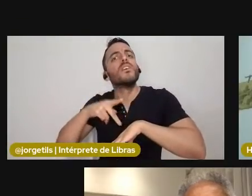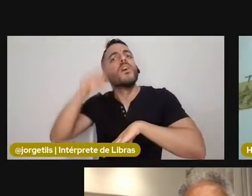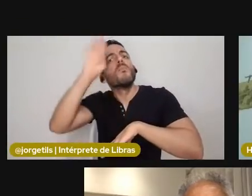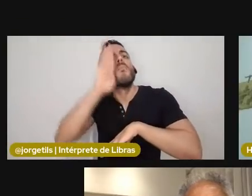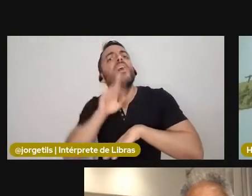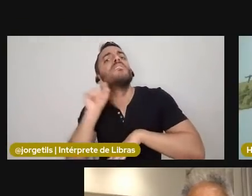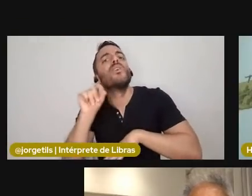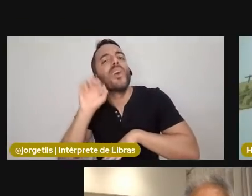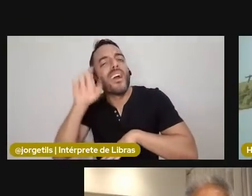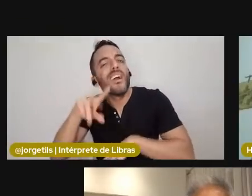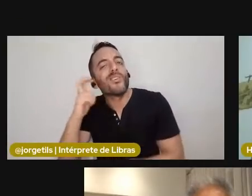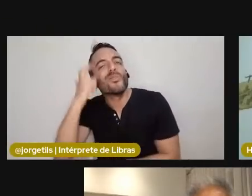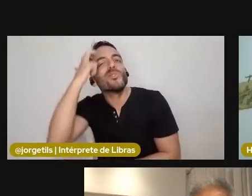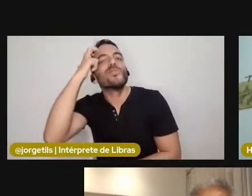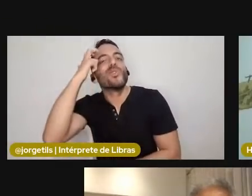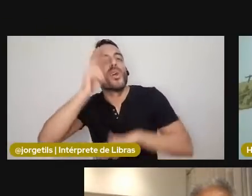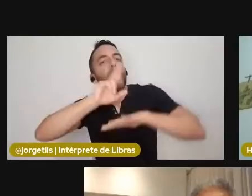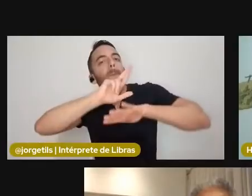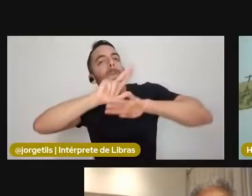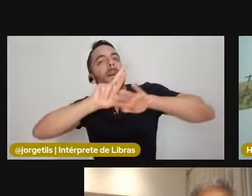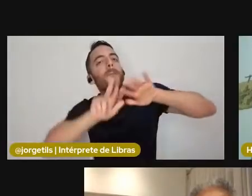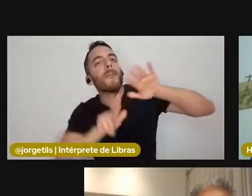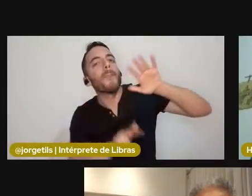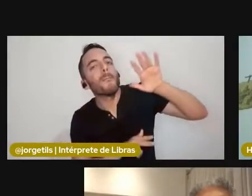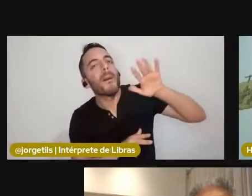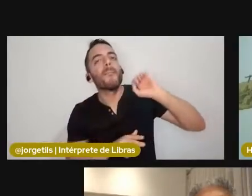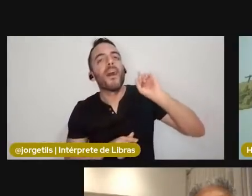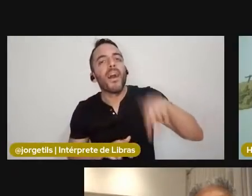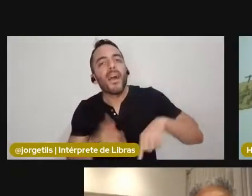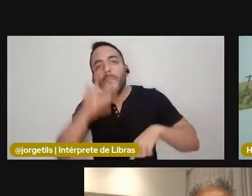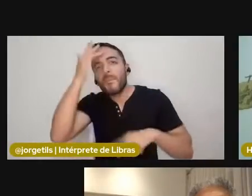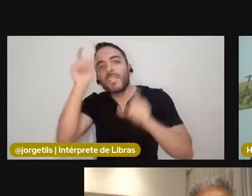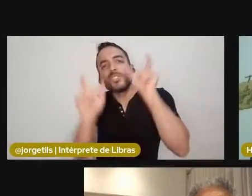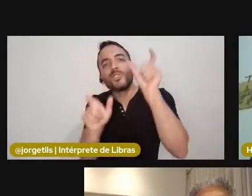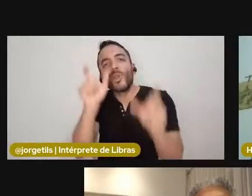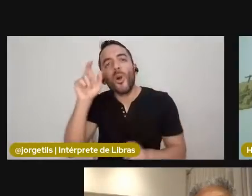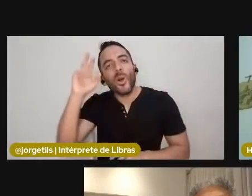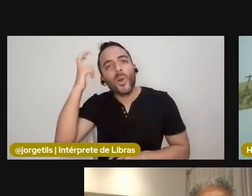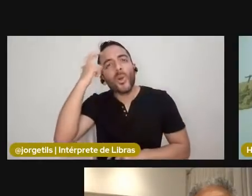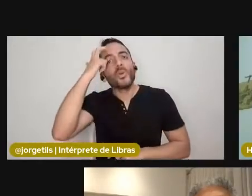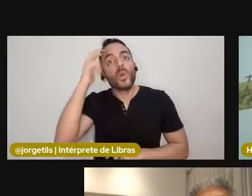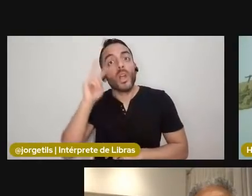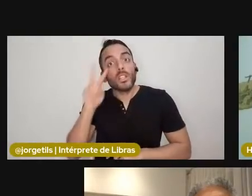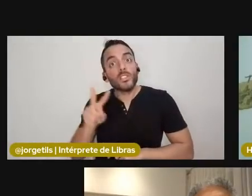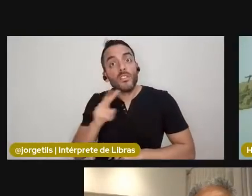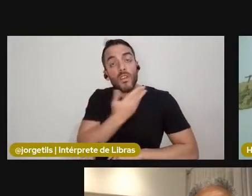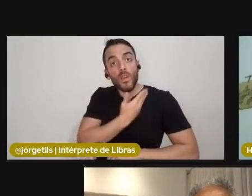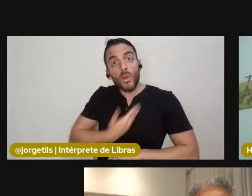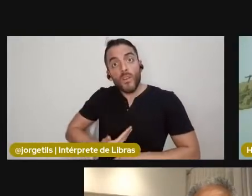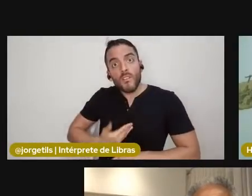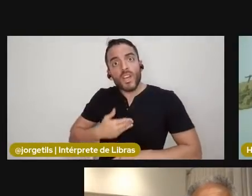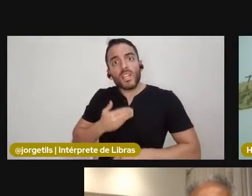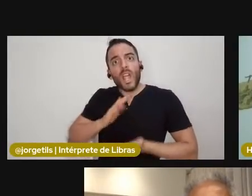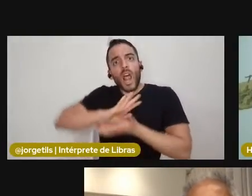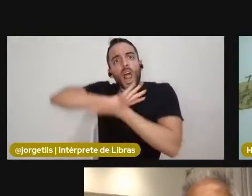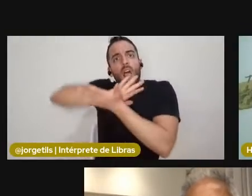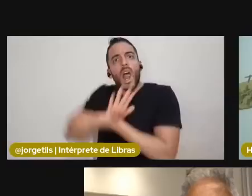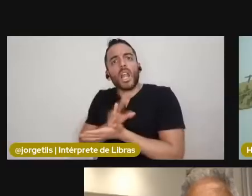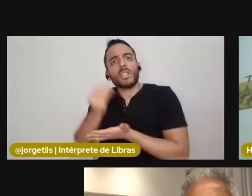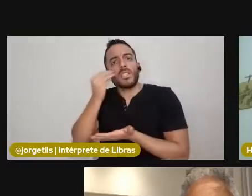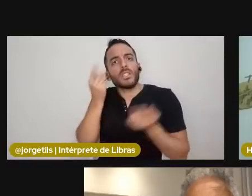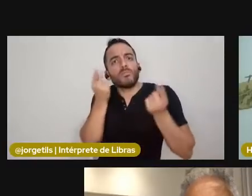as diversidades étnicas e culturais. E a gente vê um Estado tentando aniquilar a nação. Então, o